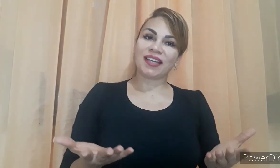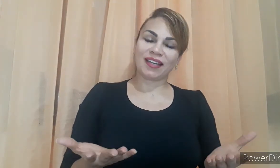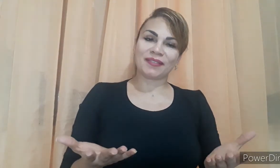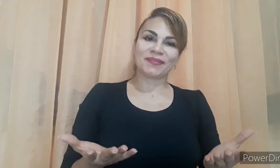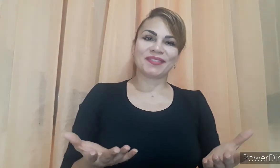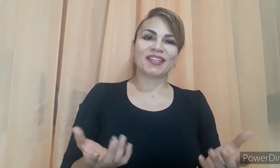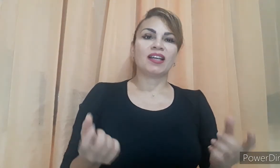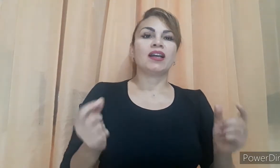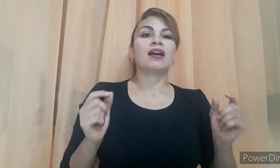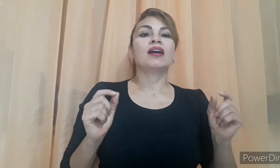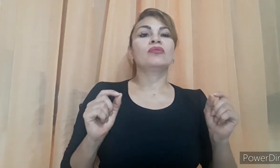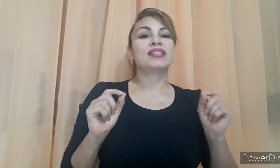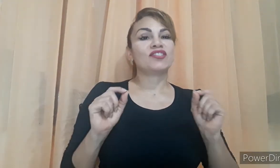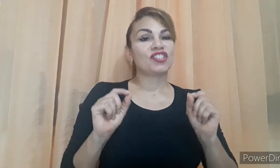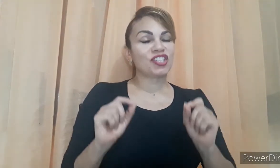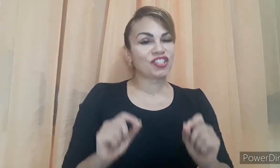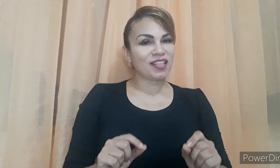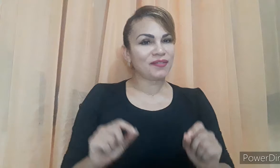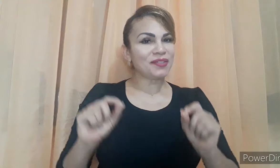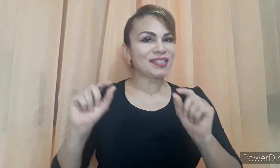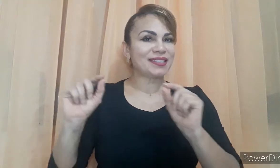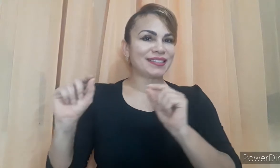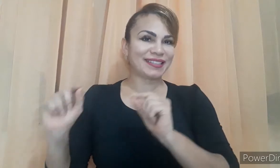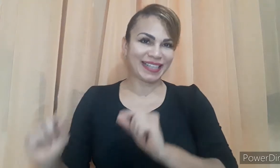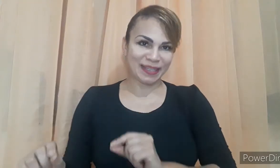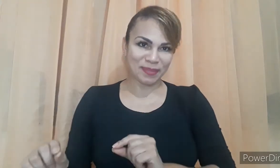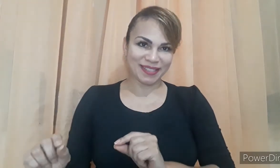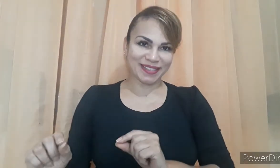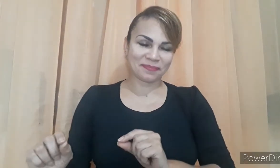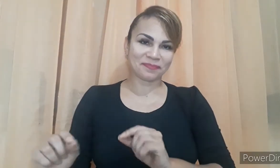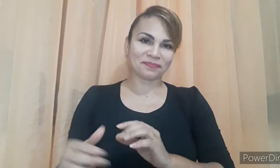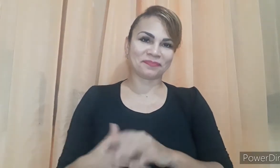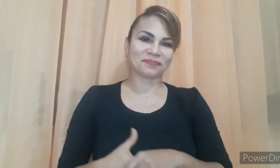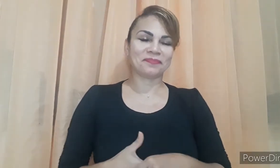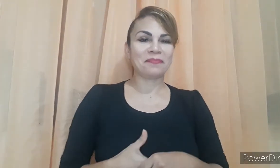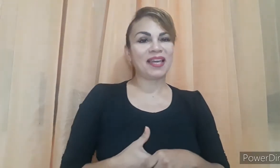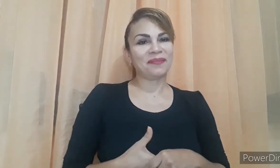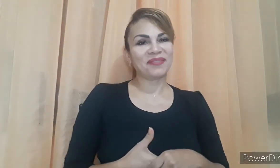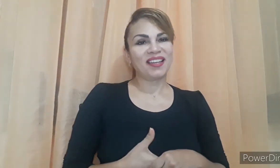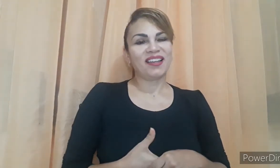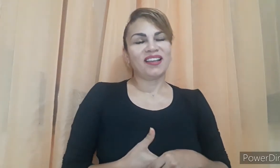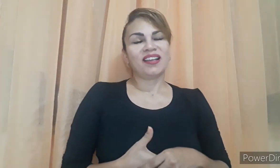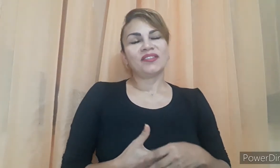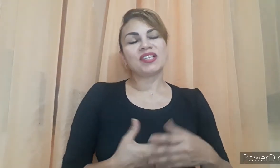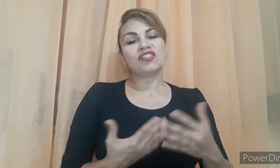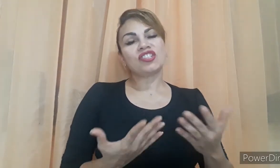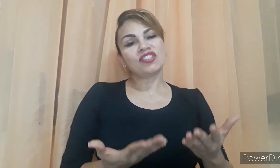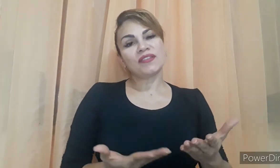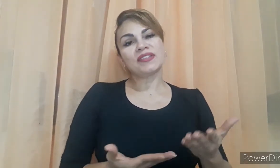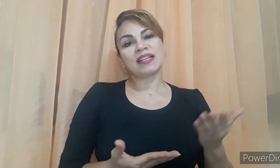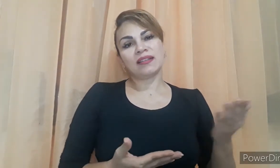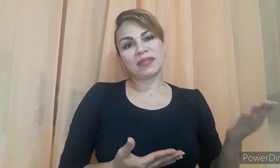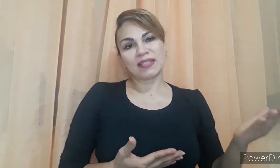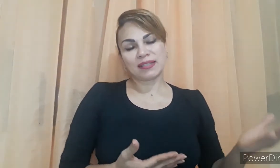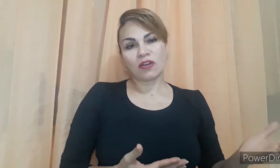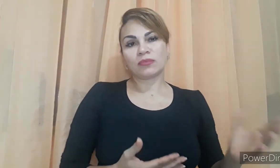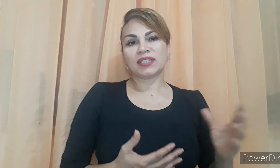é os adjetivos na Libras. Bem, os adjetivos na Libras, assim como na